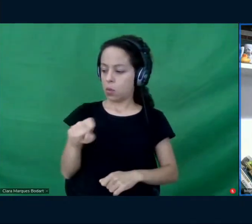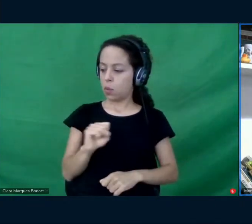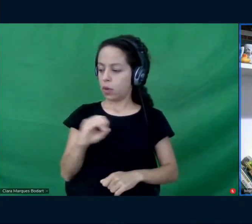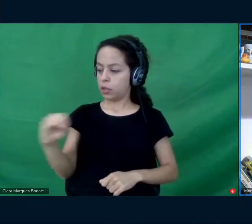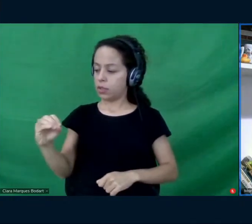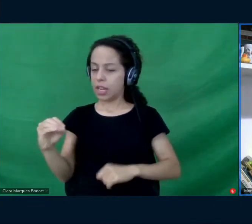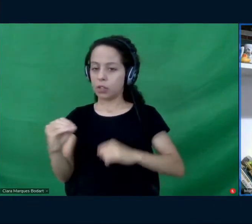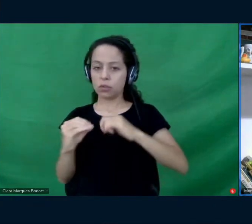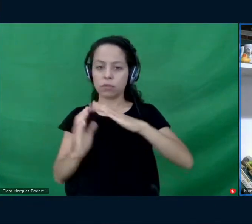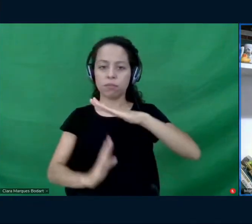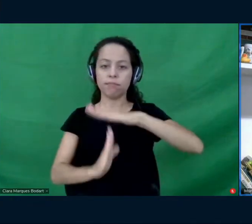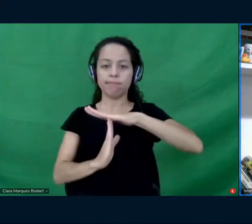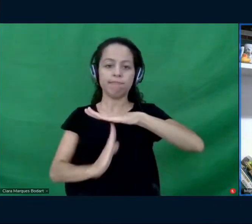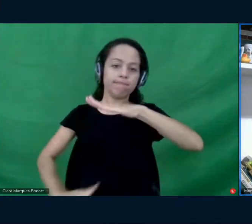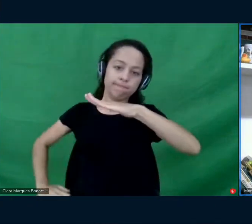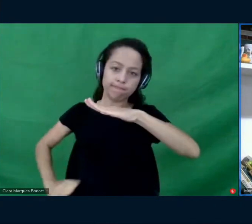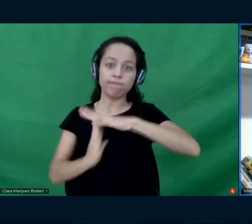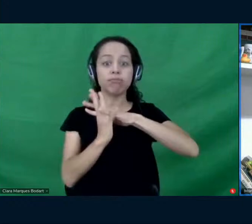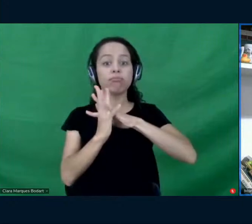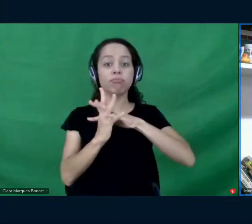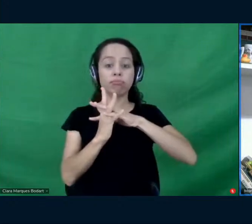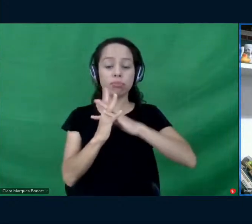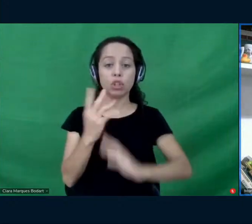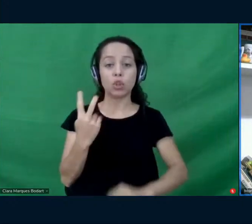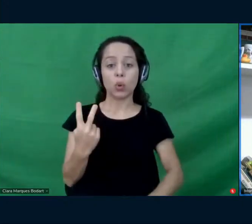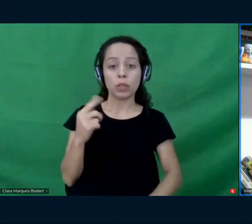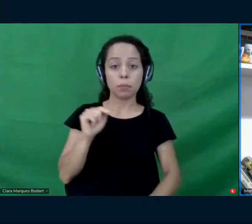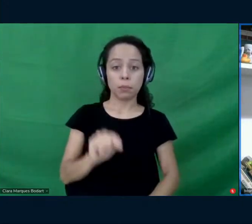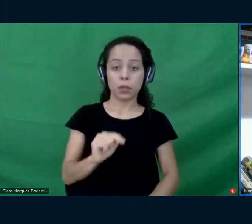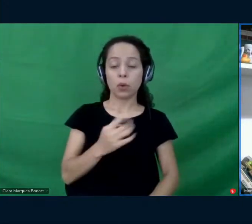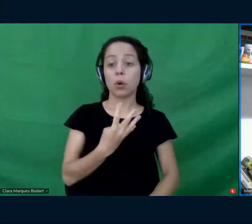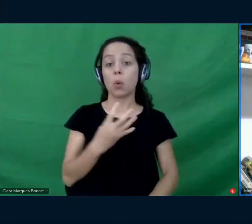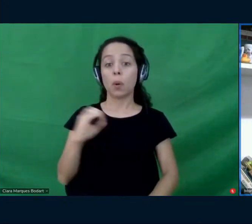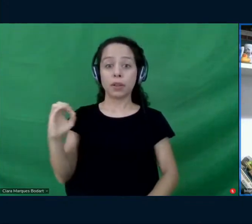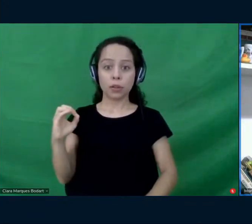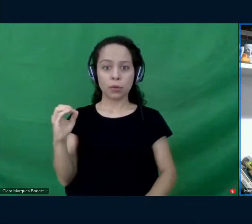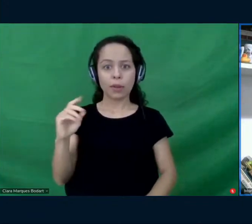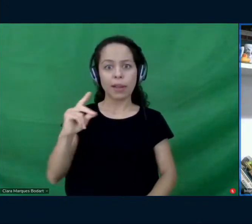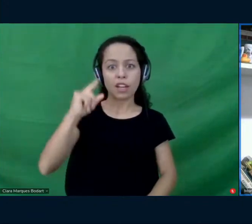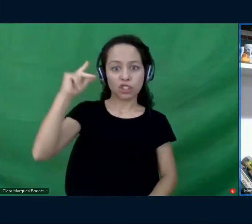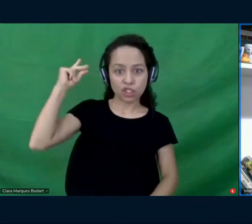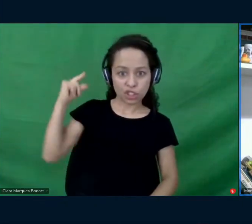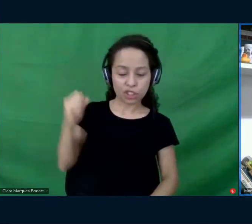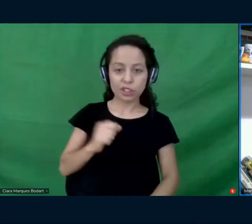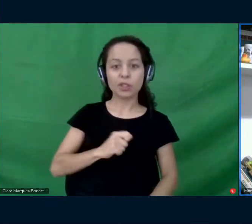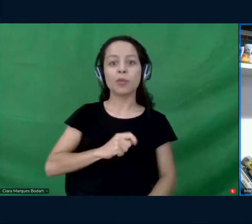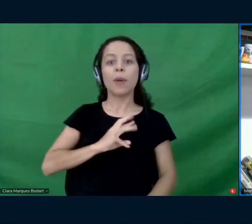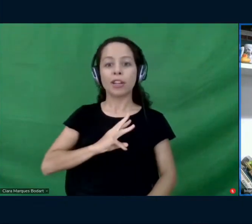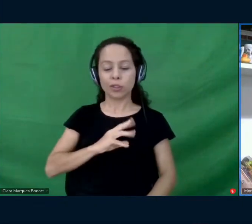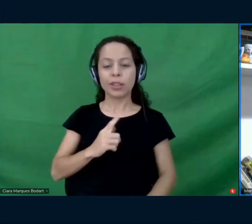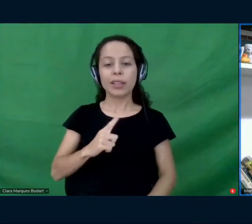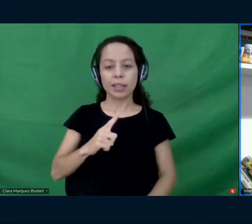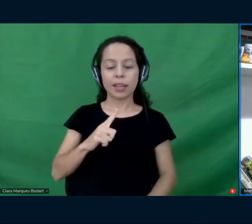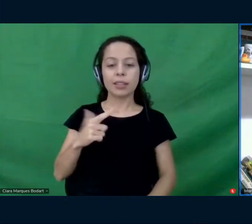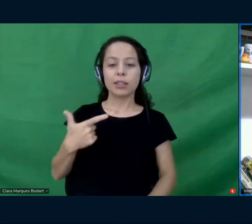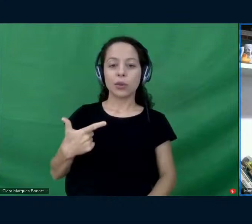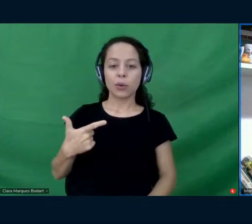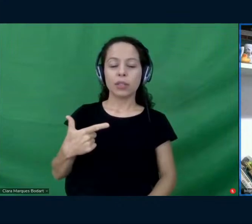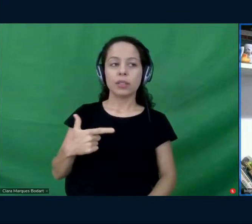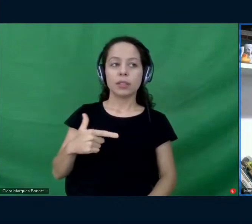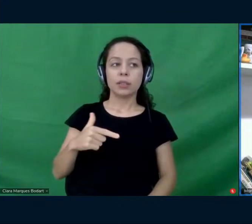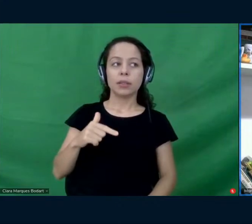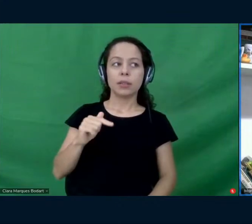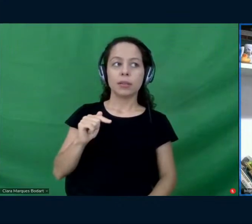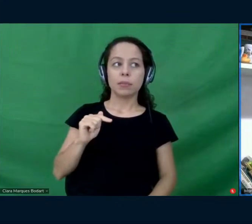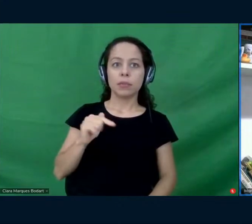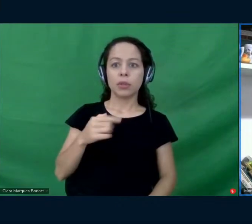colocava 2.400 horas, como era o ensino médio que nós fizemos, né? Hoje, o ensino médio, no mínimo, tem 3.000 horas,